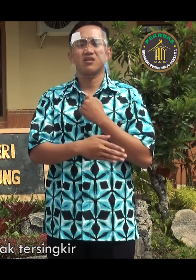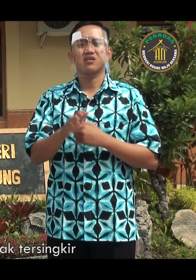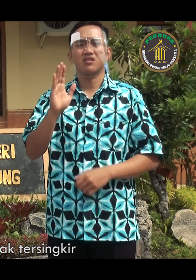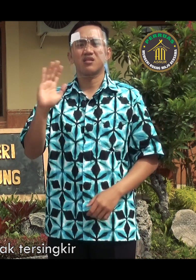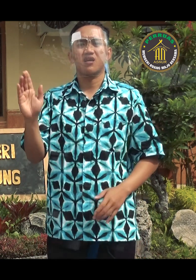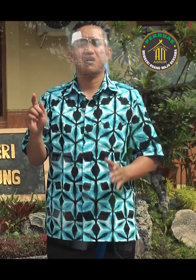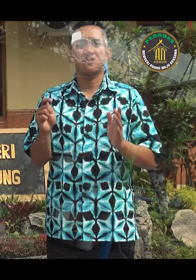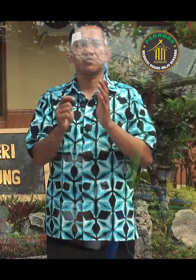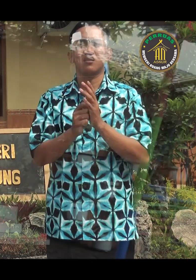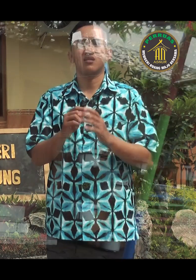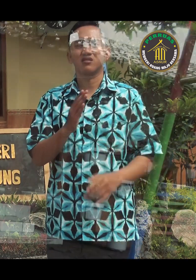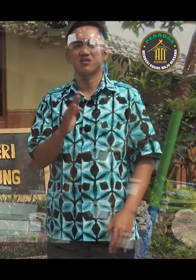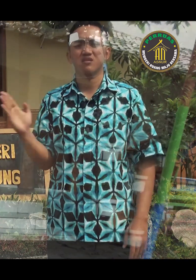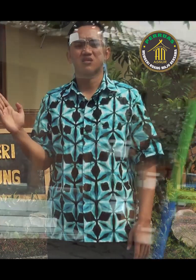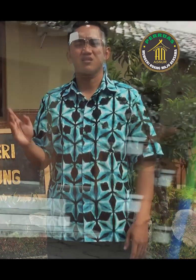tersingkir.